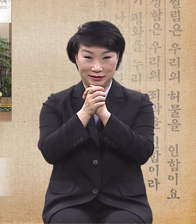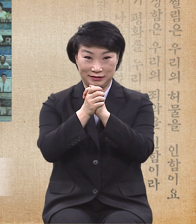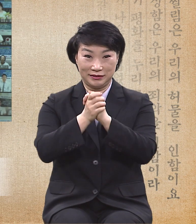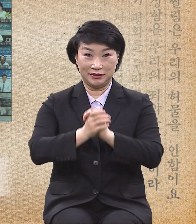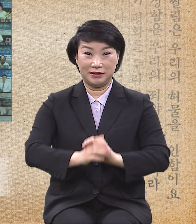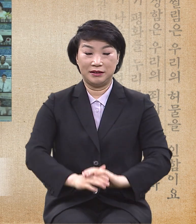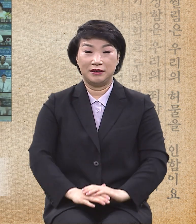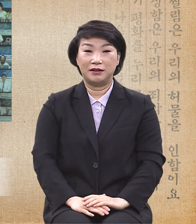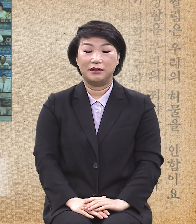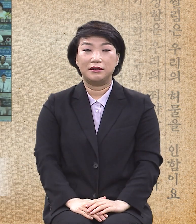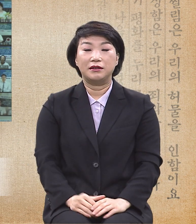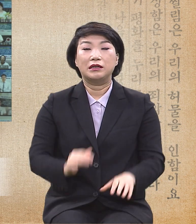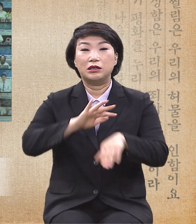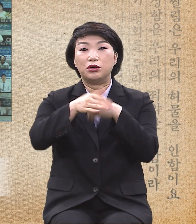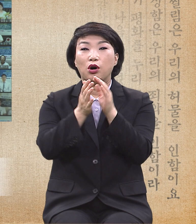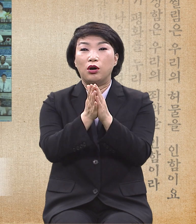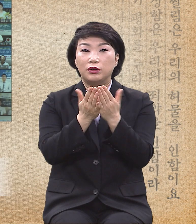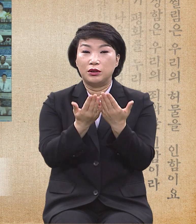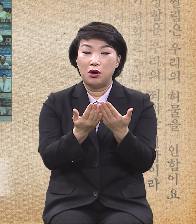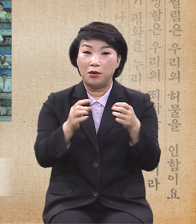아멘. 마태복음